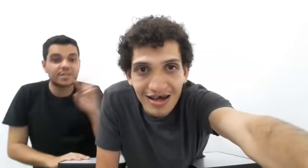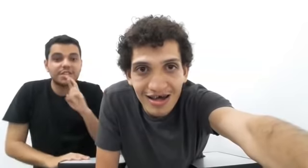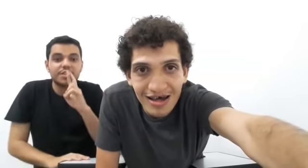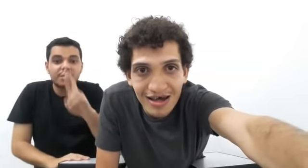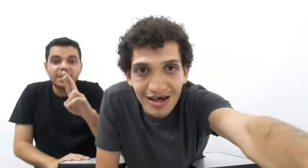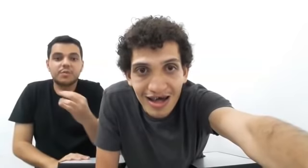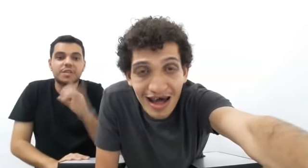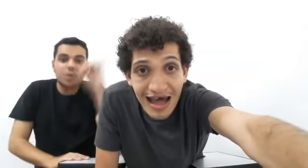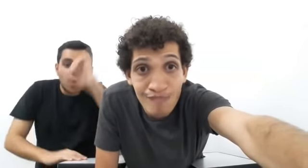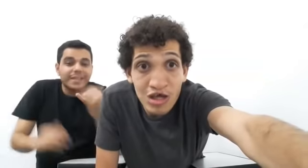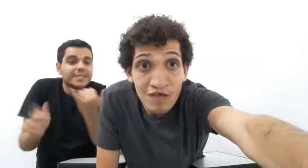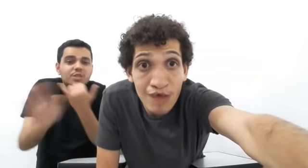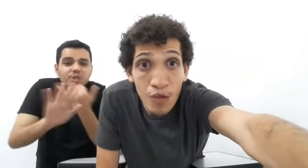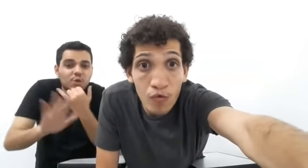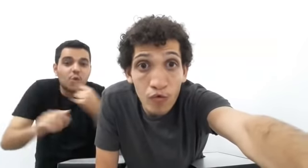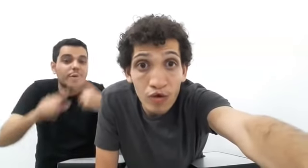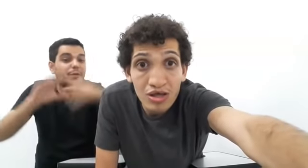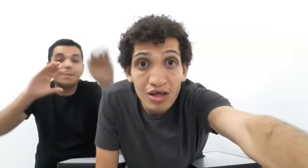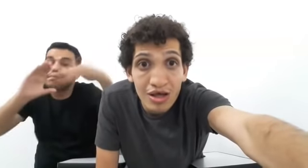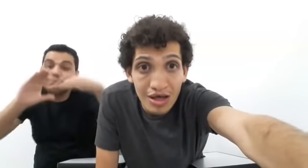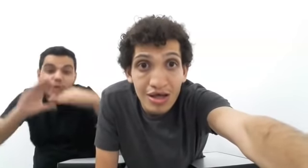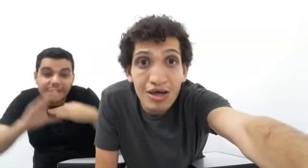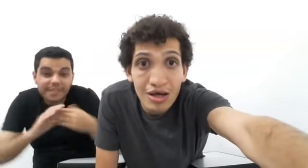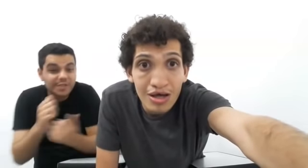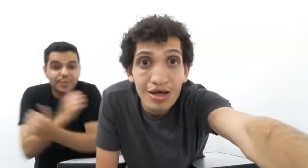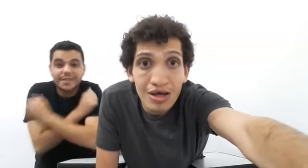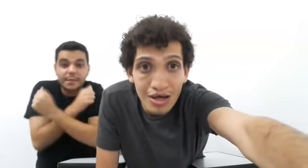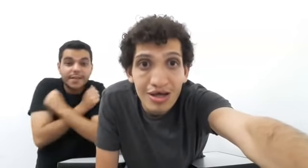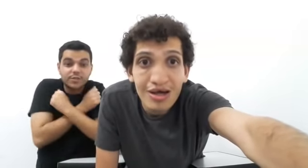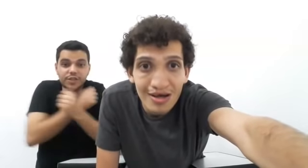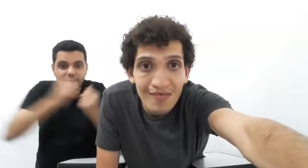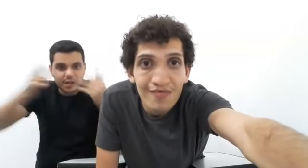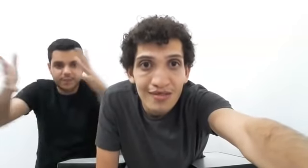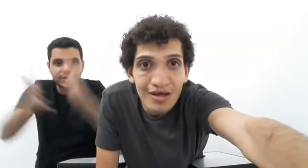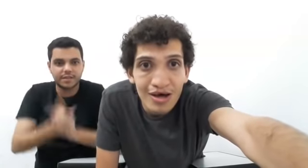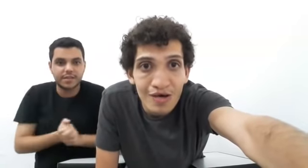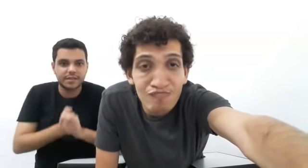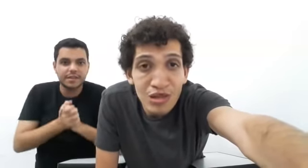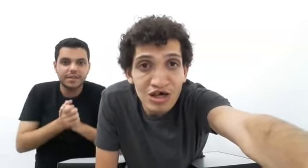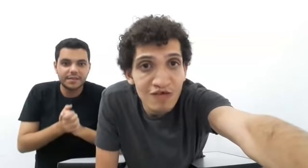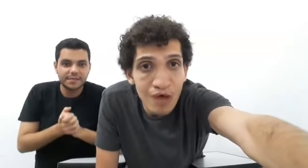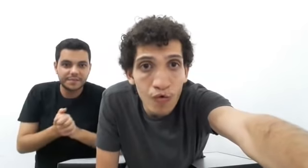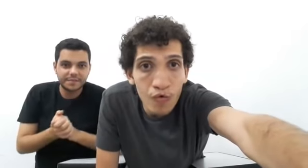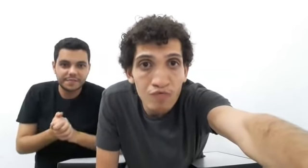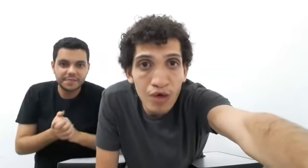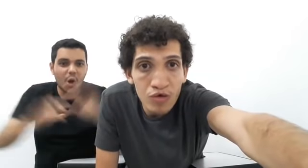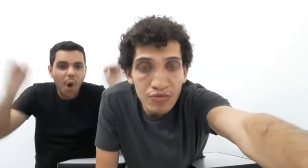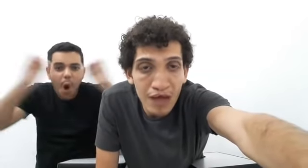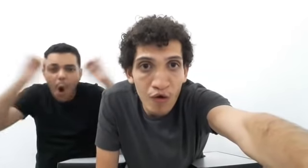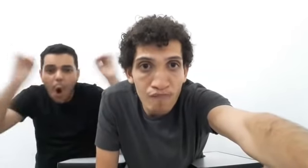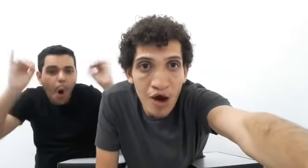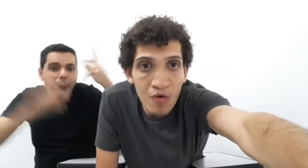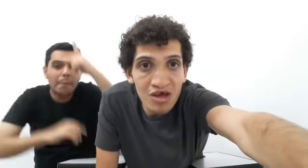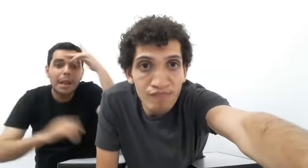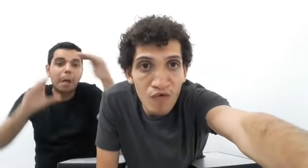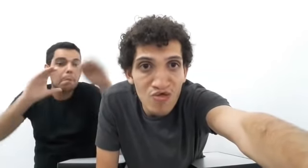gente não respondeu oi, muita gente, mas abraço gigante para vocês. Muita gente falou oi, falou que tá normal, respondeu